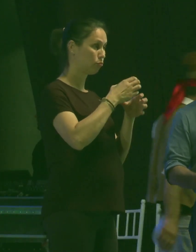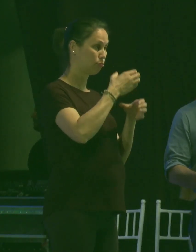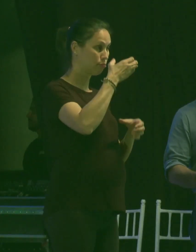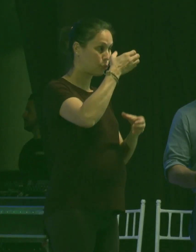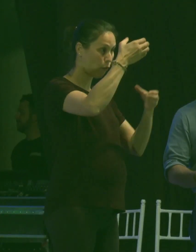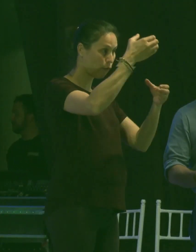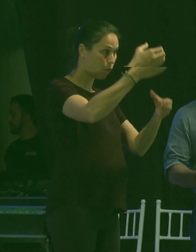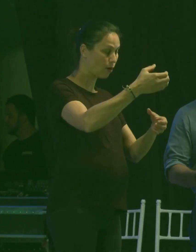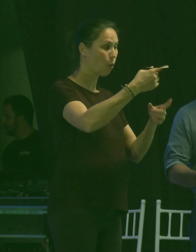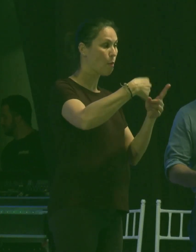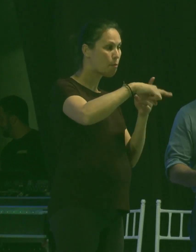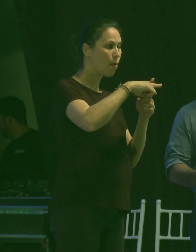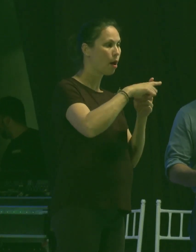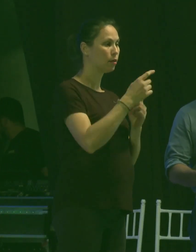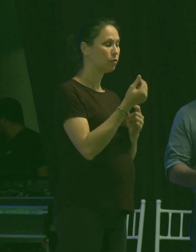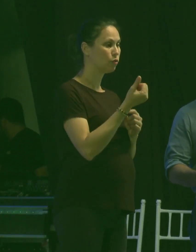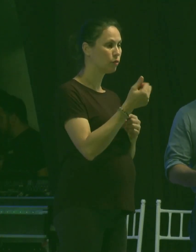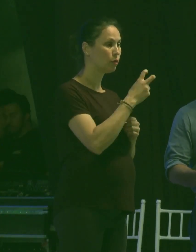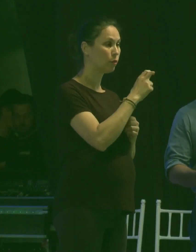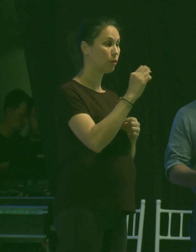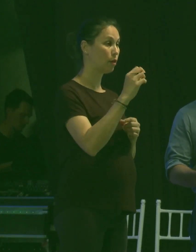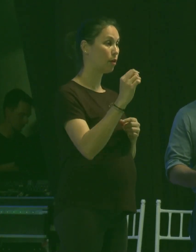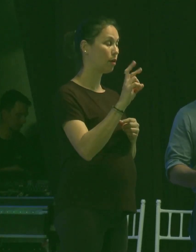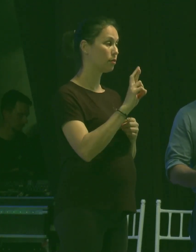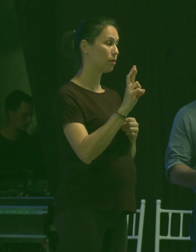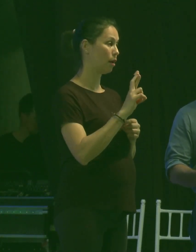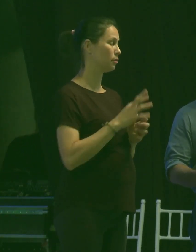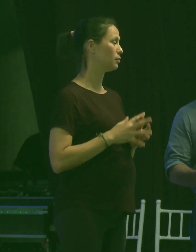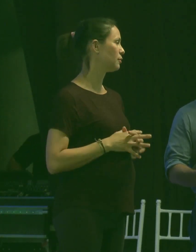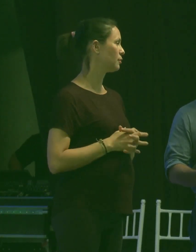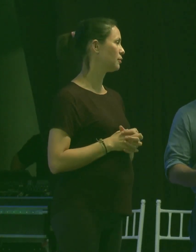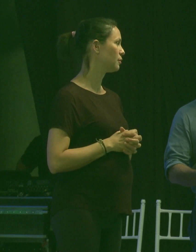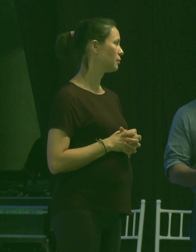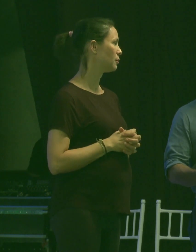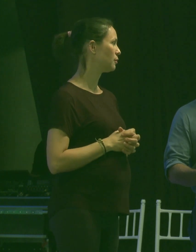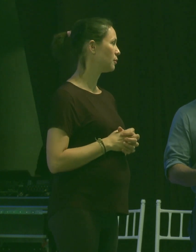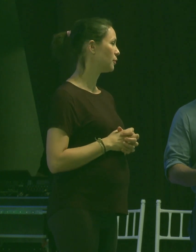a melhor letra vai para...